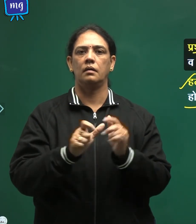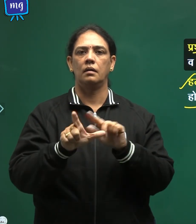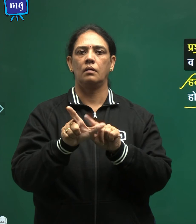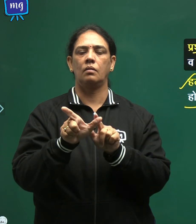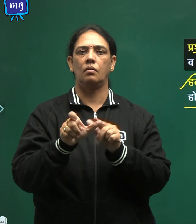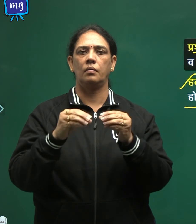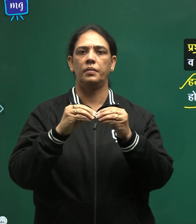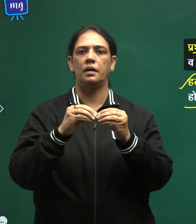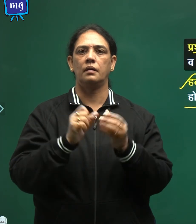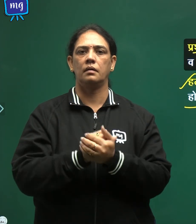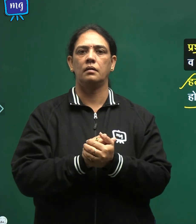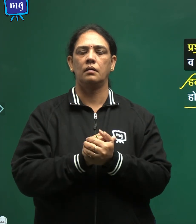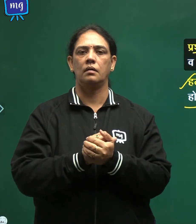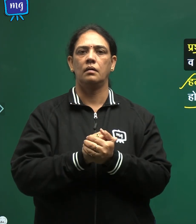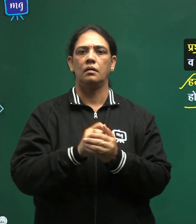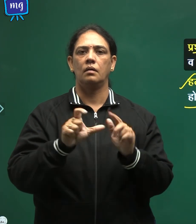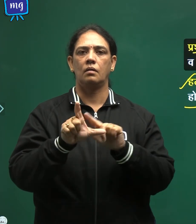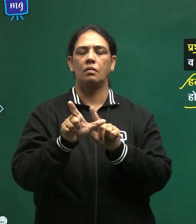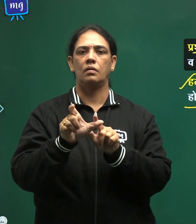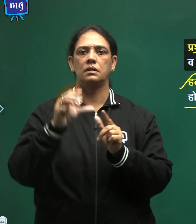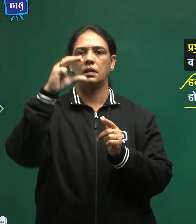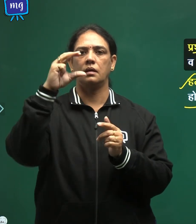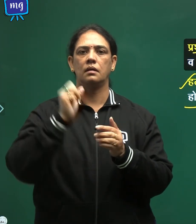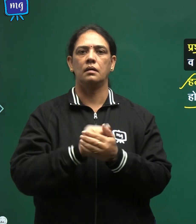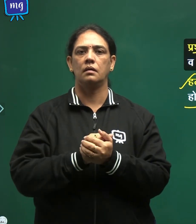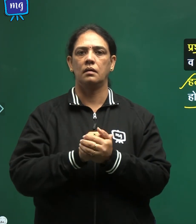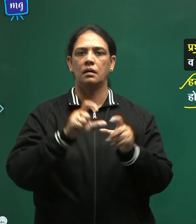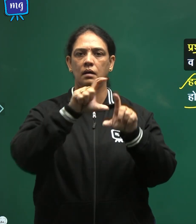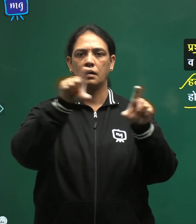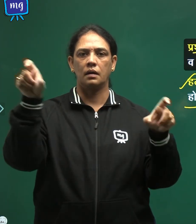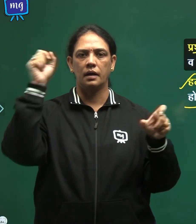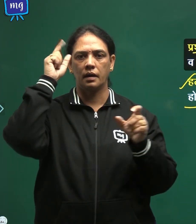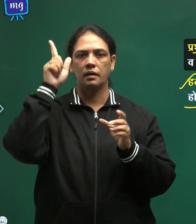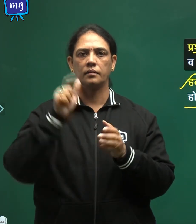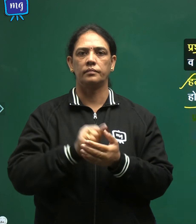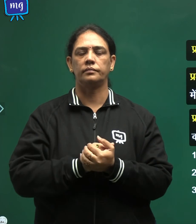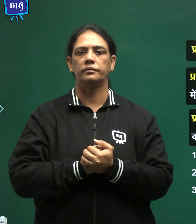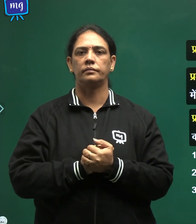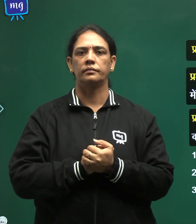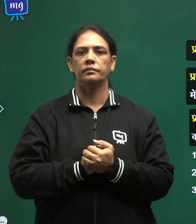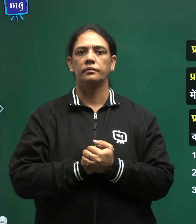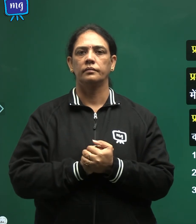कोण B, कोण C। समझ आ गया?